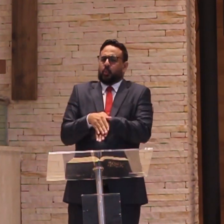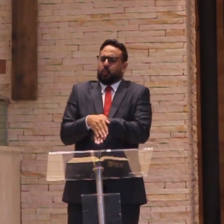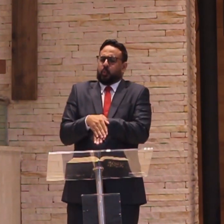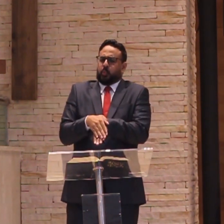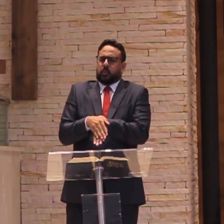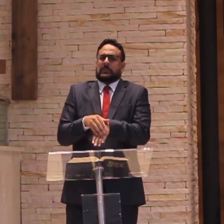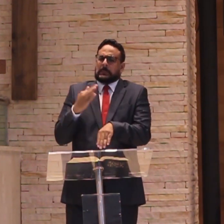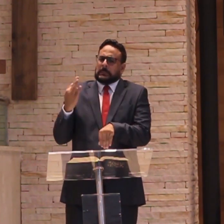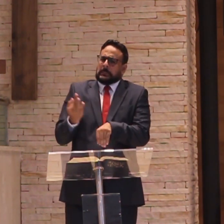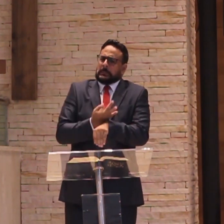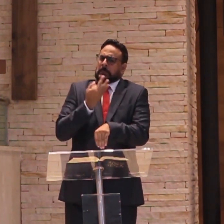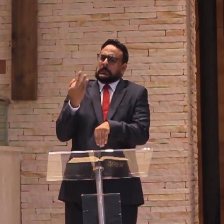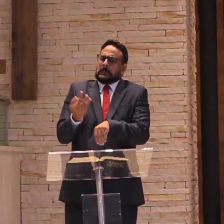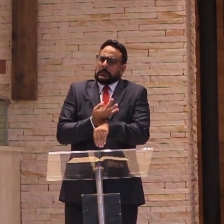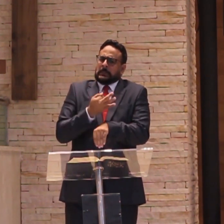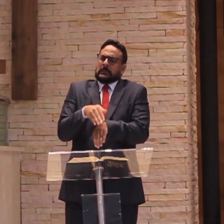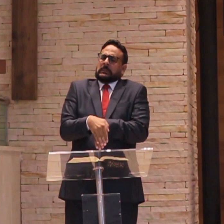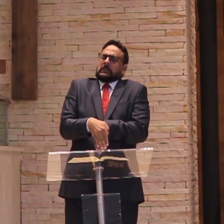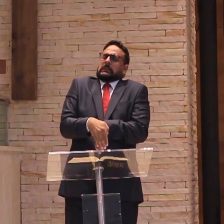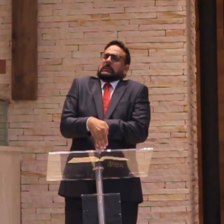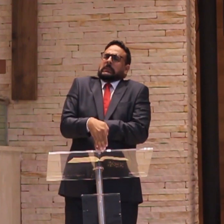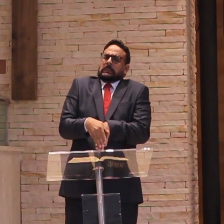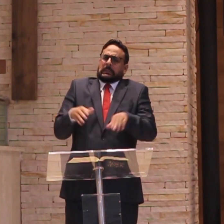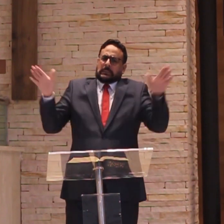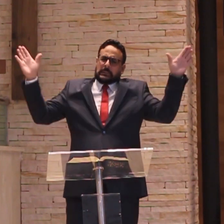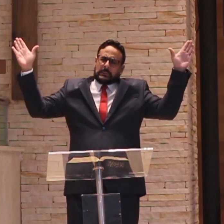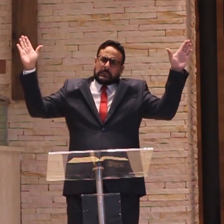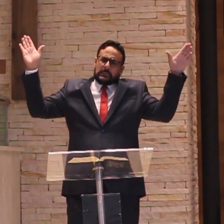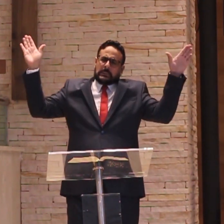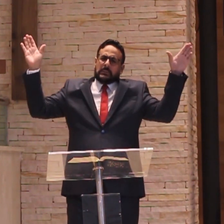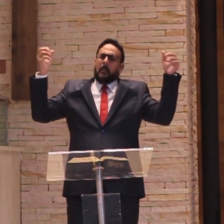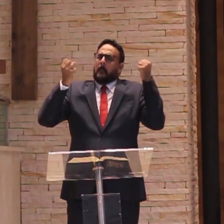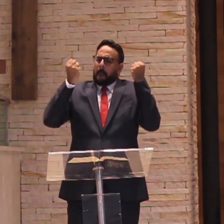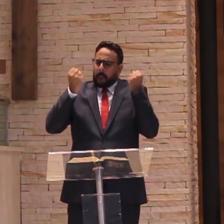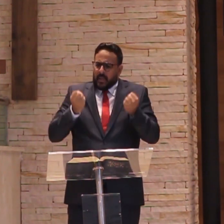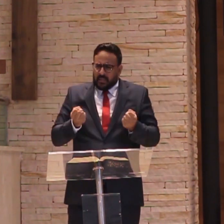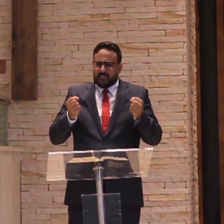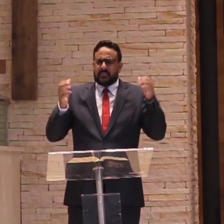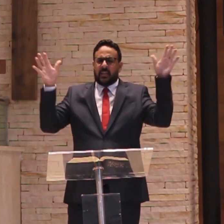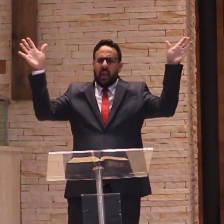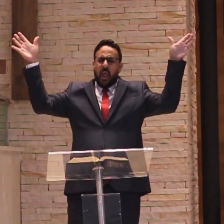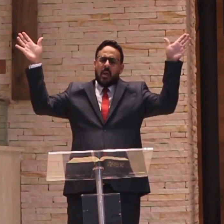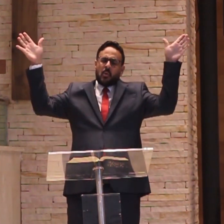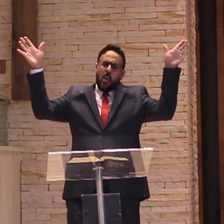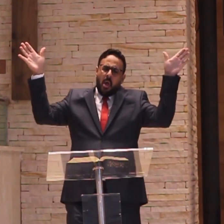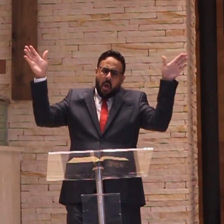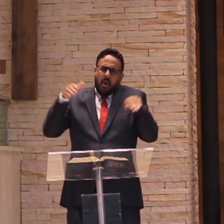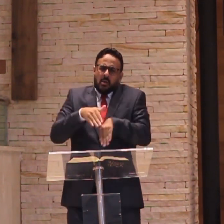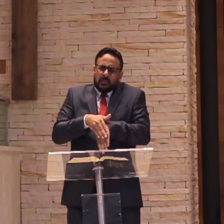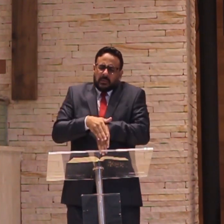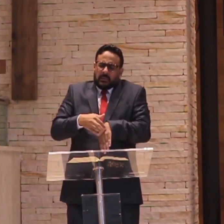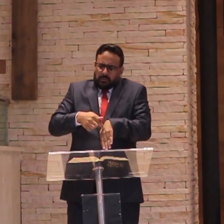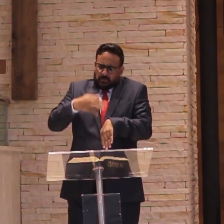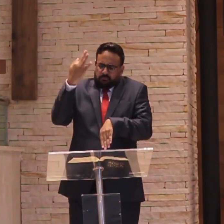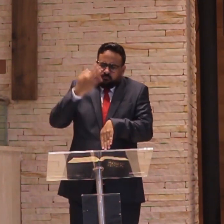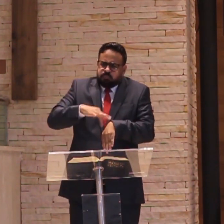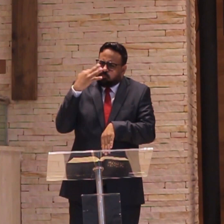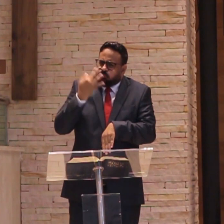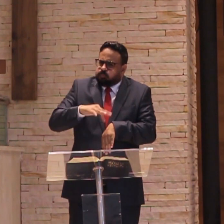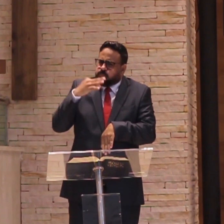foram pregados diretamente na cruz, sem nenhum tipo de apoio, e ali ele sofreu toda a dor, sustentando o peso